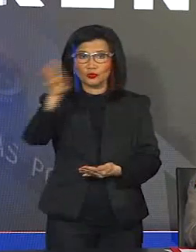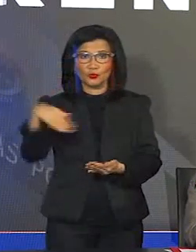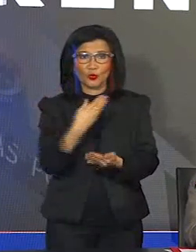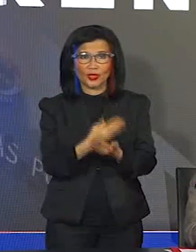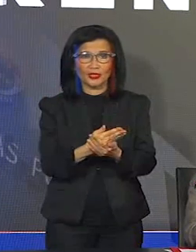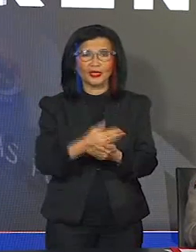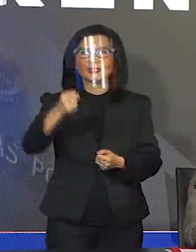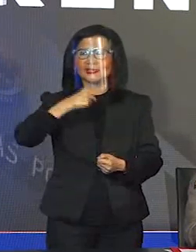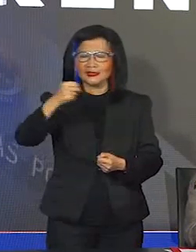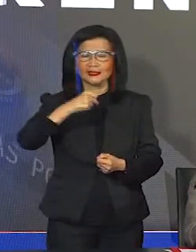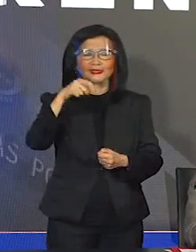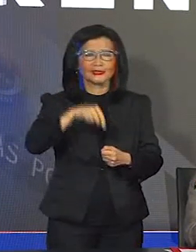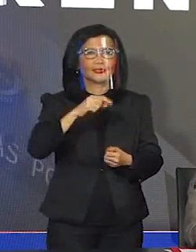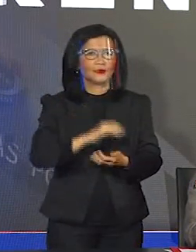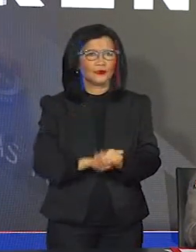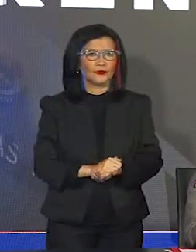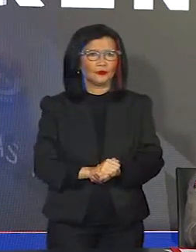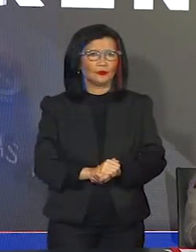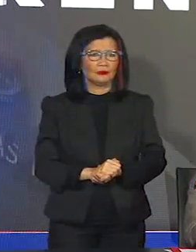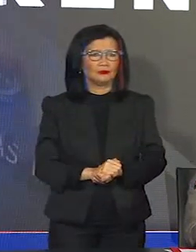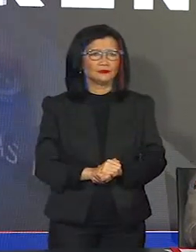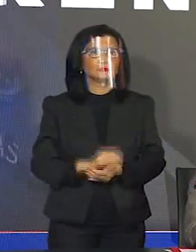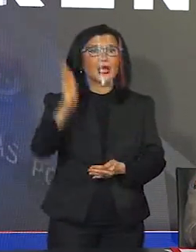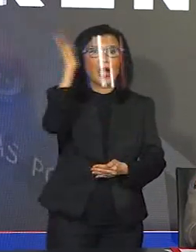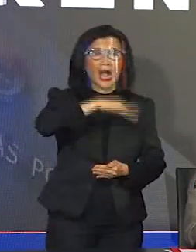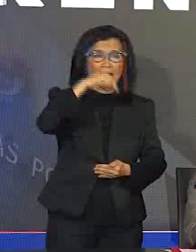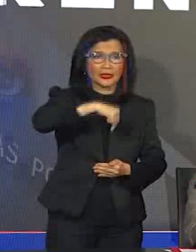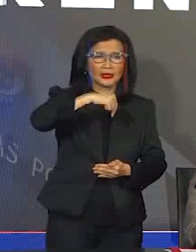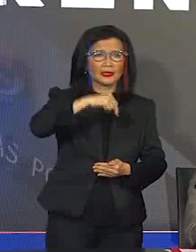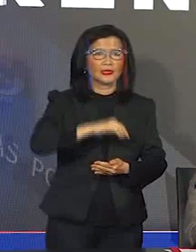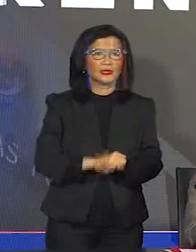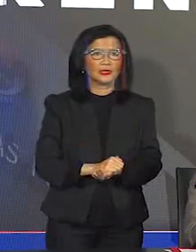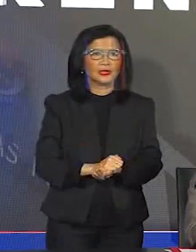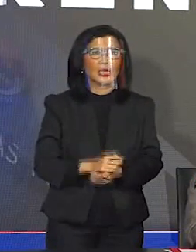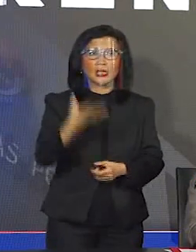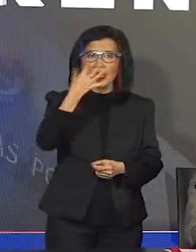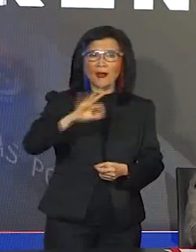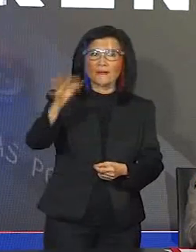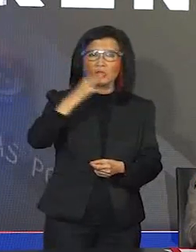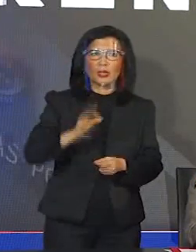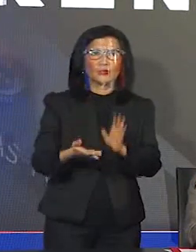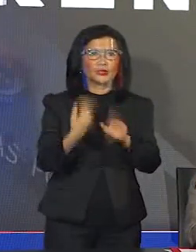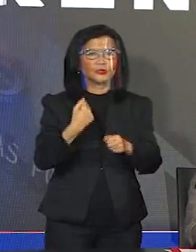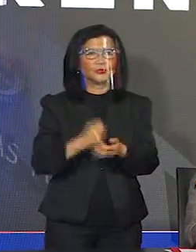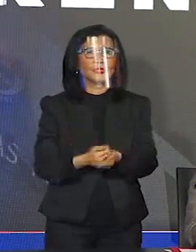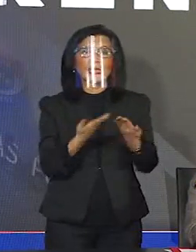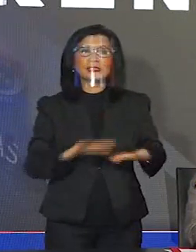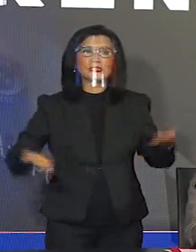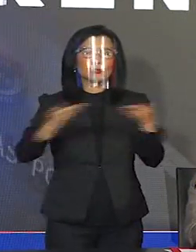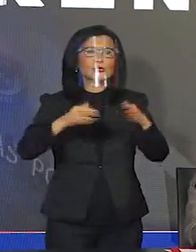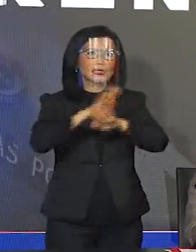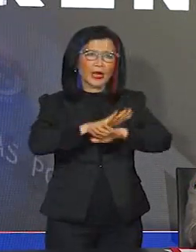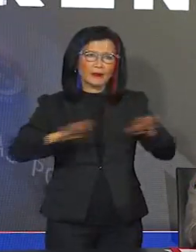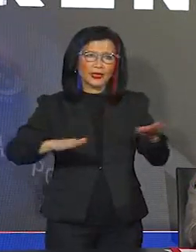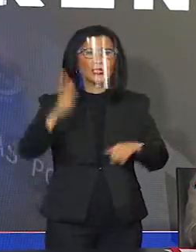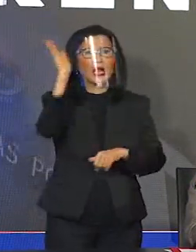yang saya cintai. Hari ini kita update kembali situasi Kamtipmas. Hari